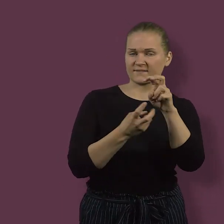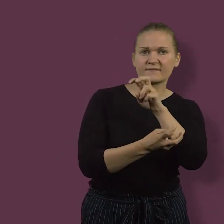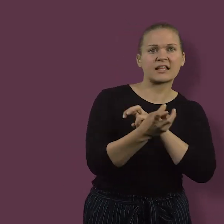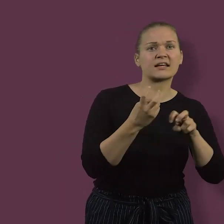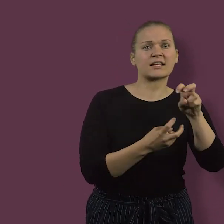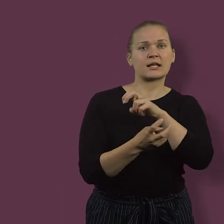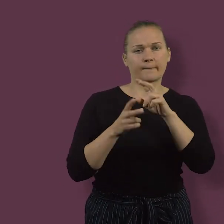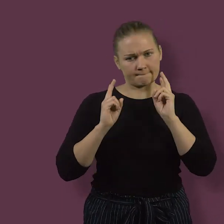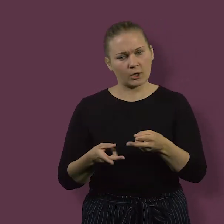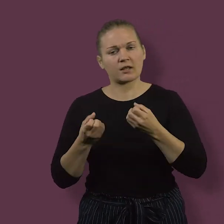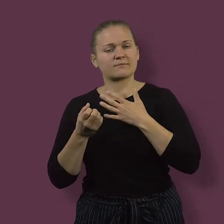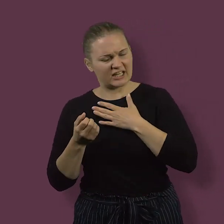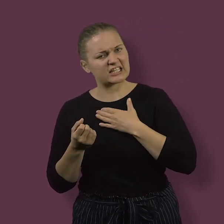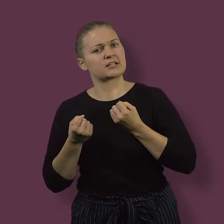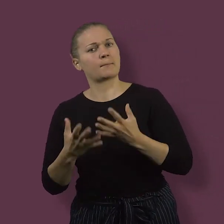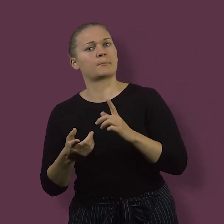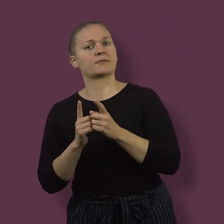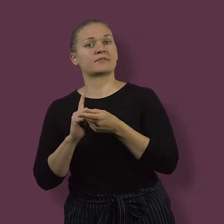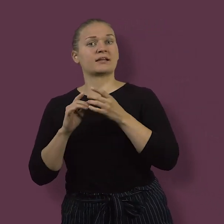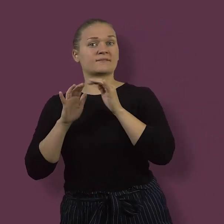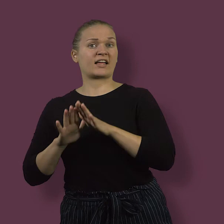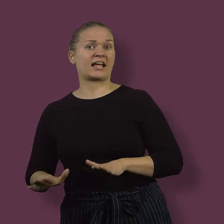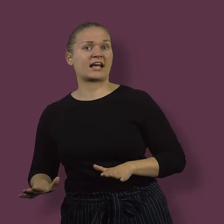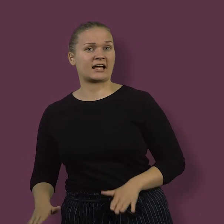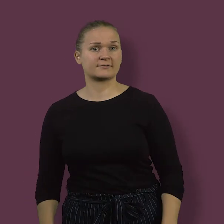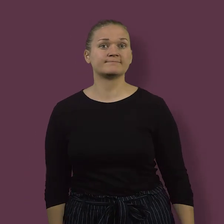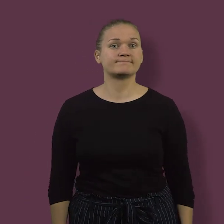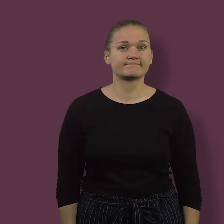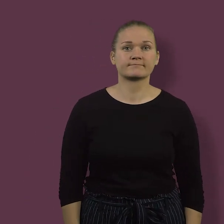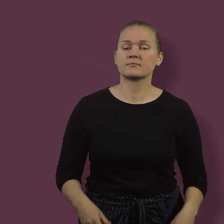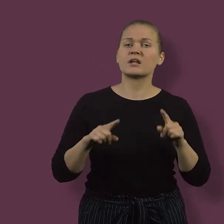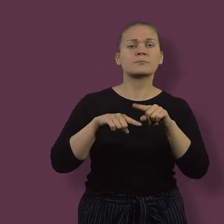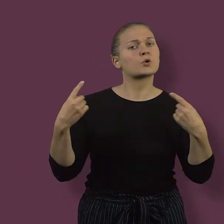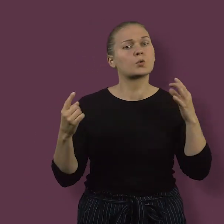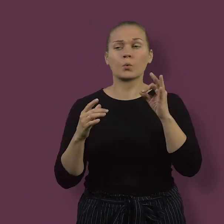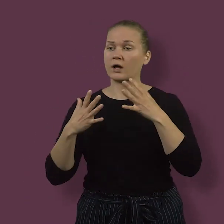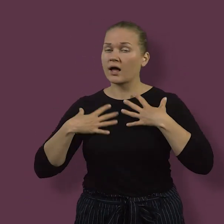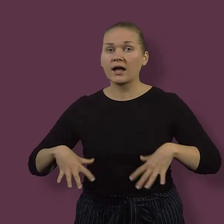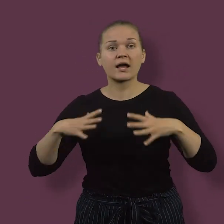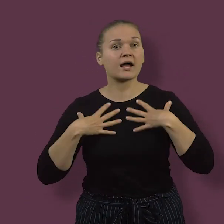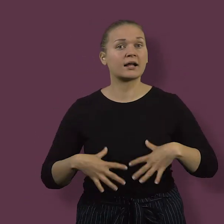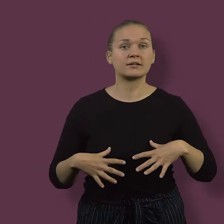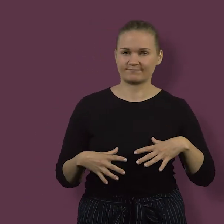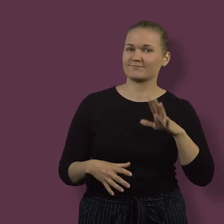där hästsvansen får en tvetydig betydelse av vuxenhet, men med en rest av hästflickans mer oskuldsfulla